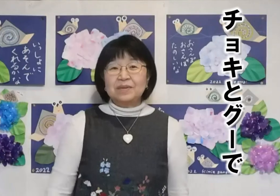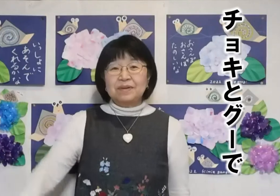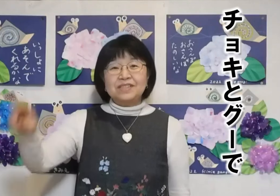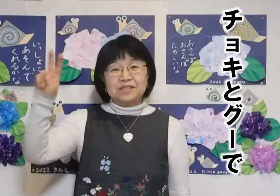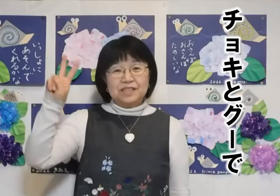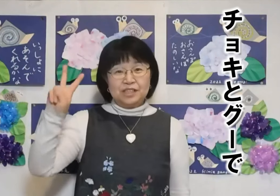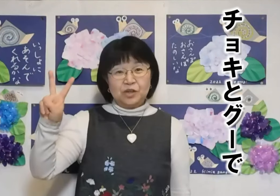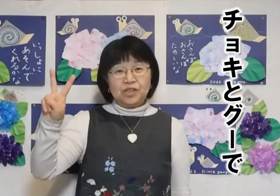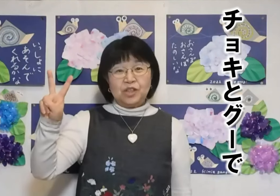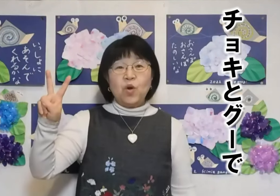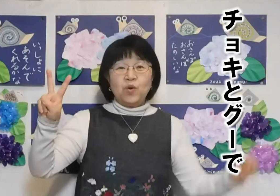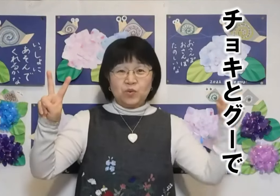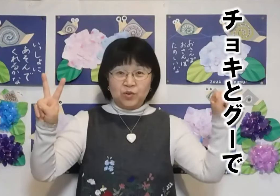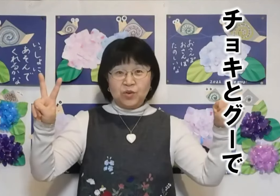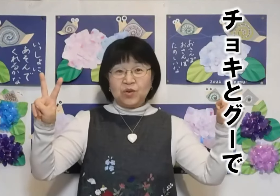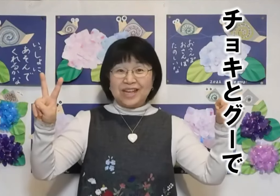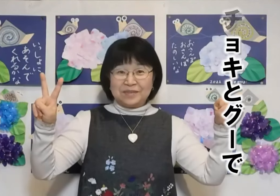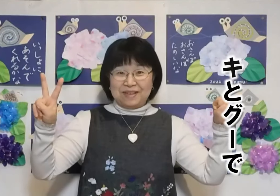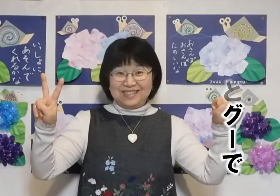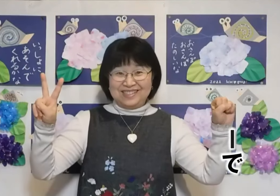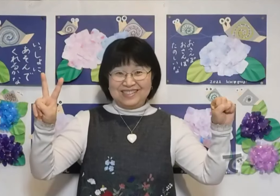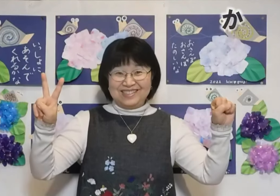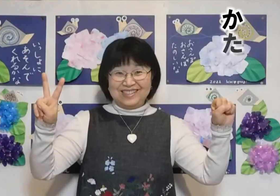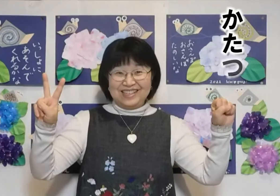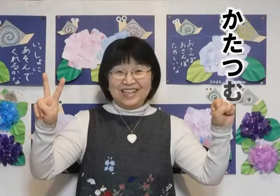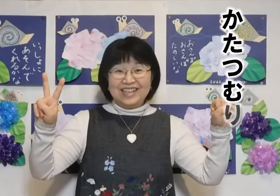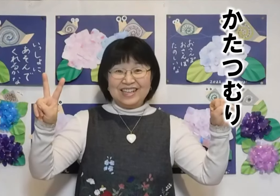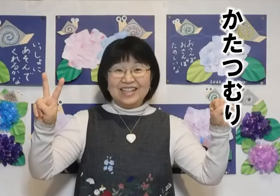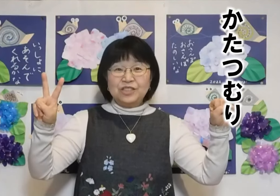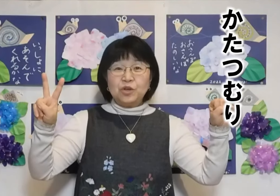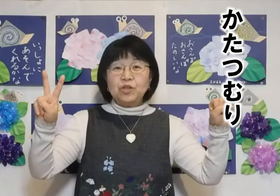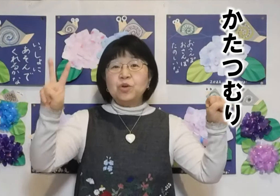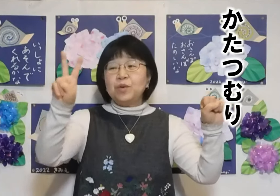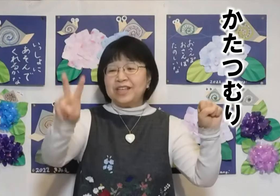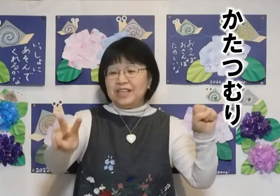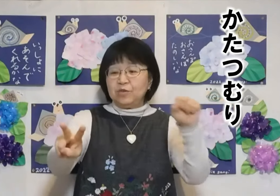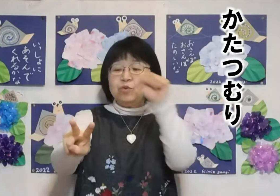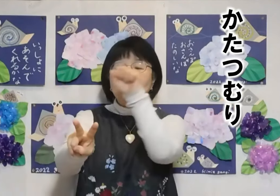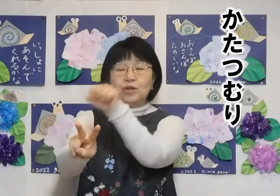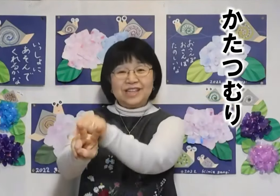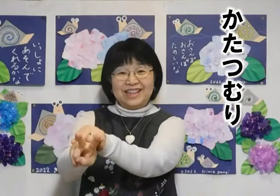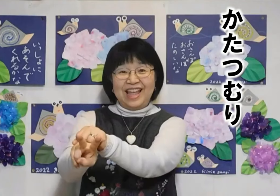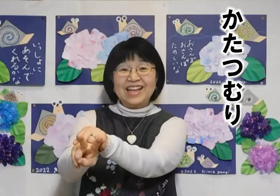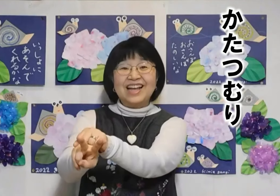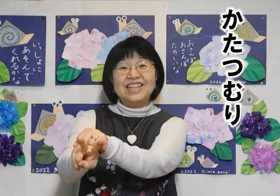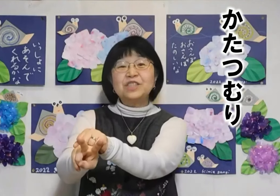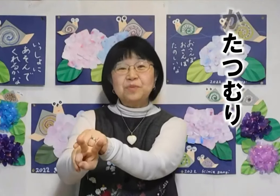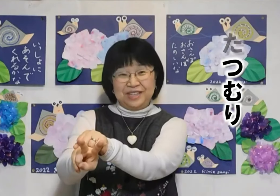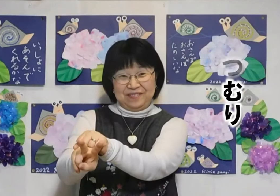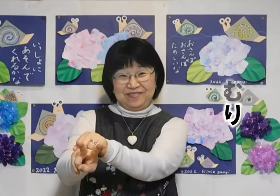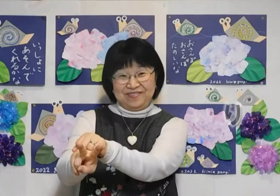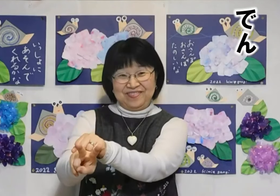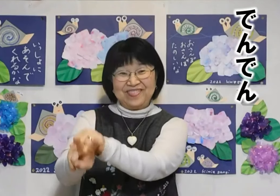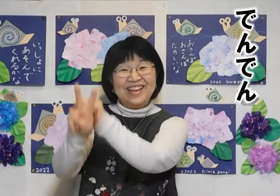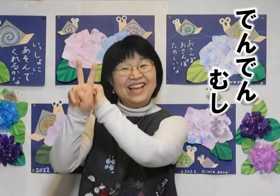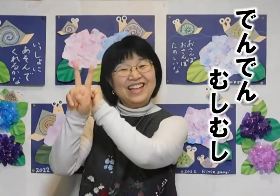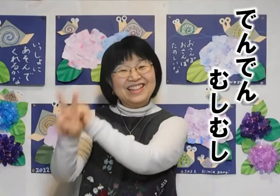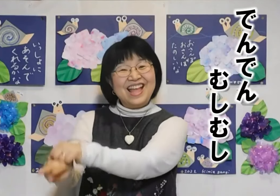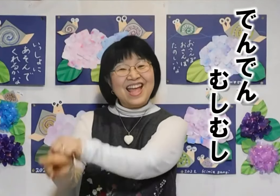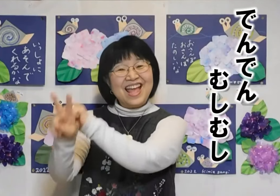まずチョキとグーを出します。チョキの上にグーを乗せてカタツムリ、で